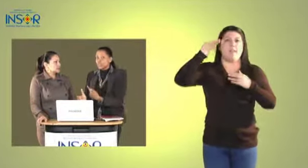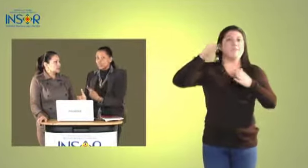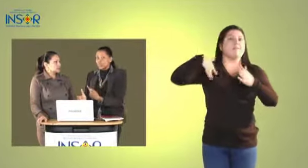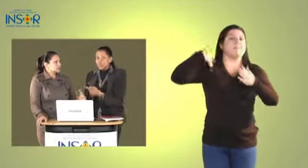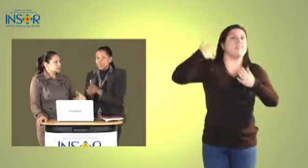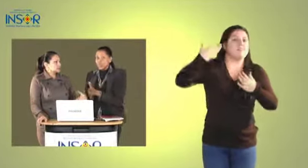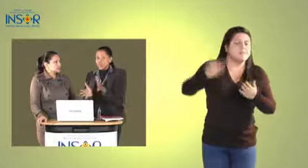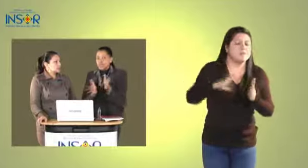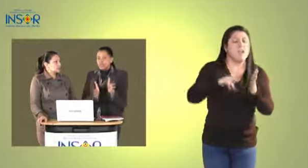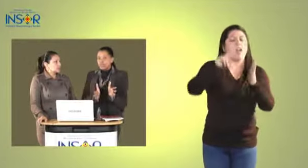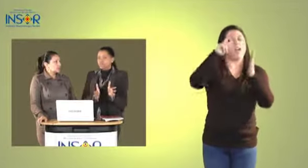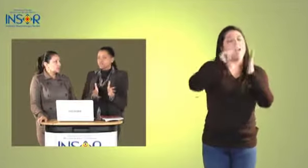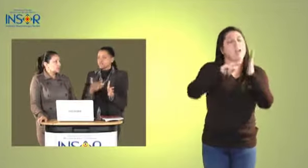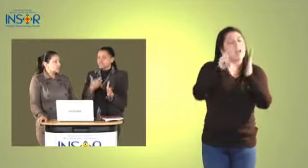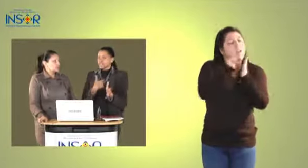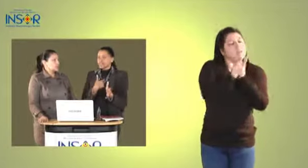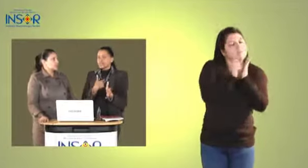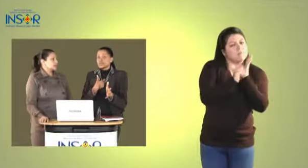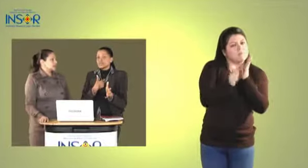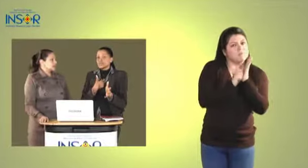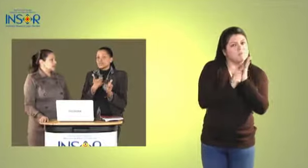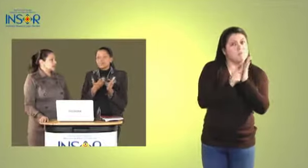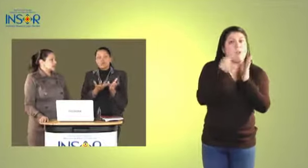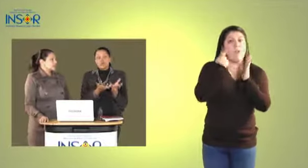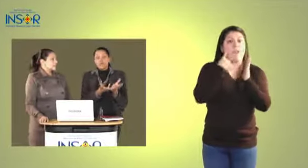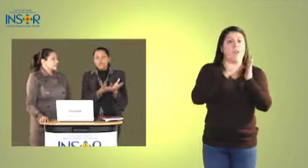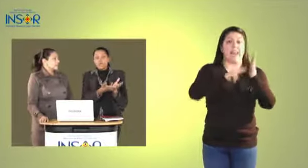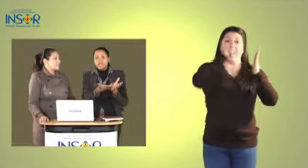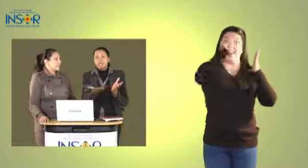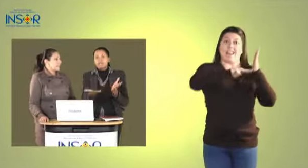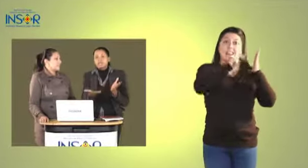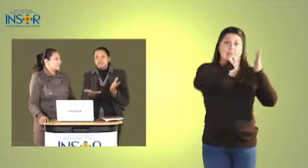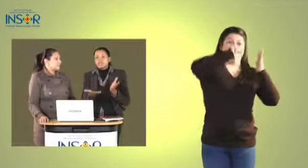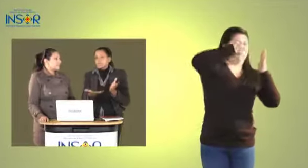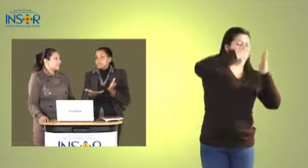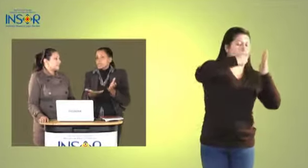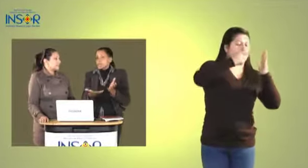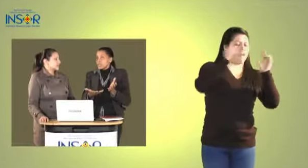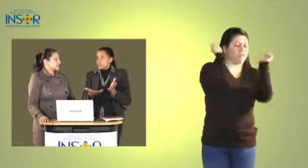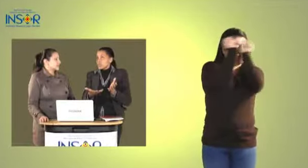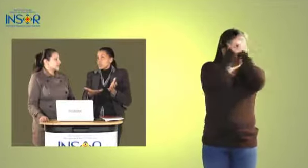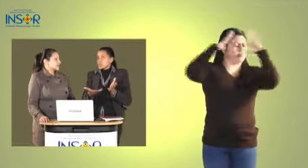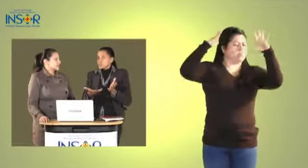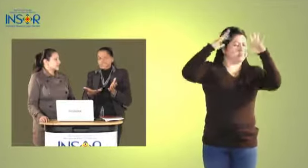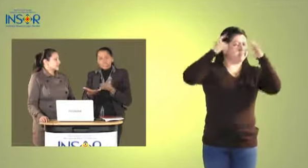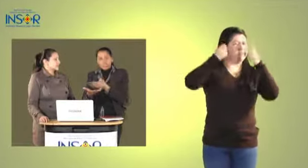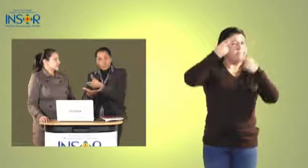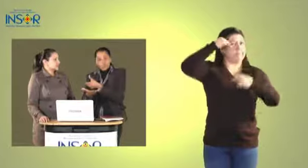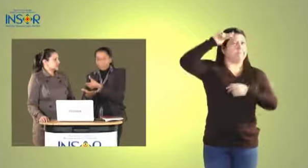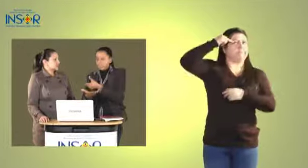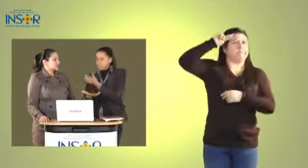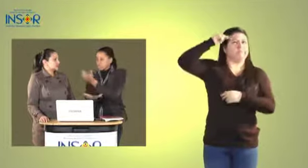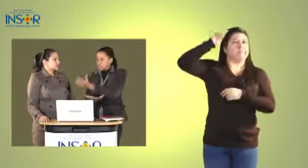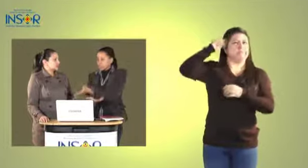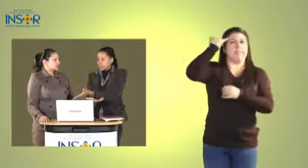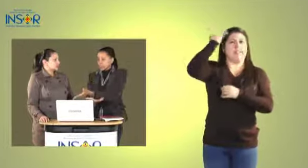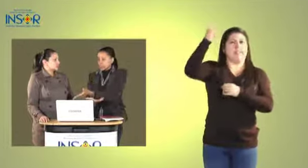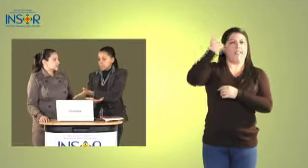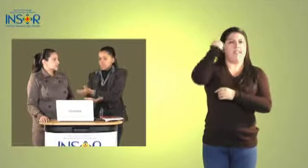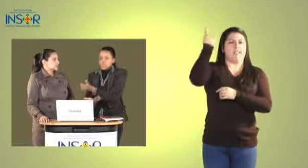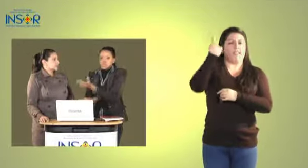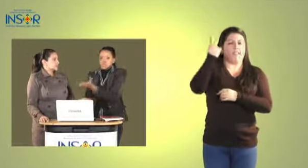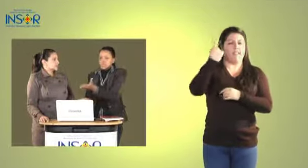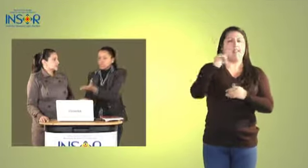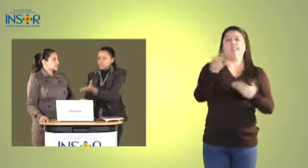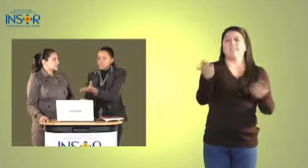un sentido, ya previo a la lectura el estudiante le da un sentido a todo este bagaje del cual estamos hablando, del cual digamos desde la